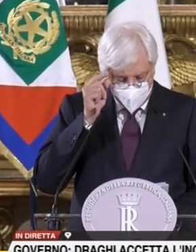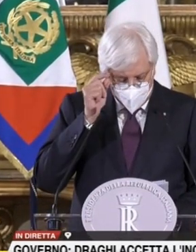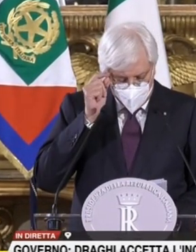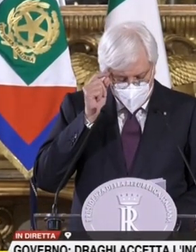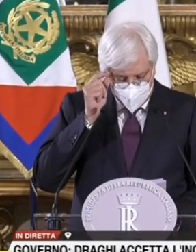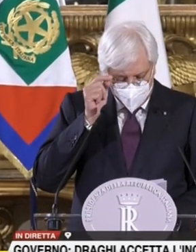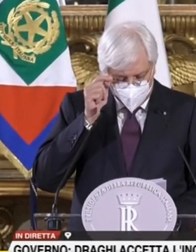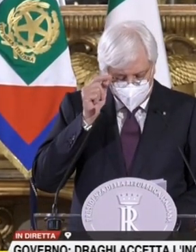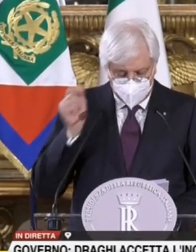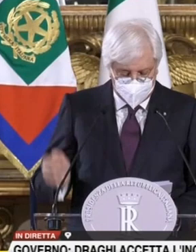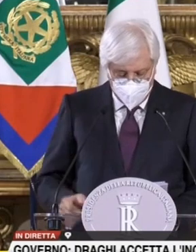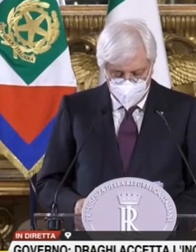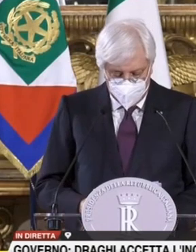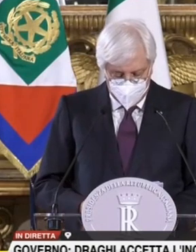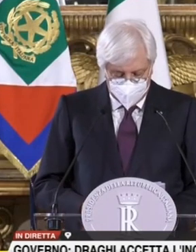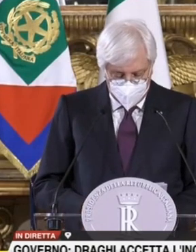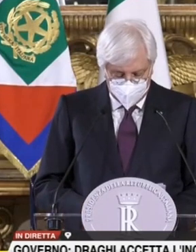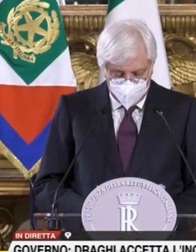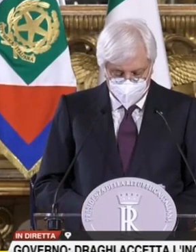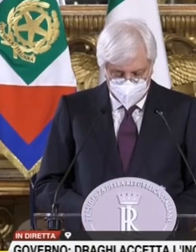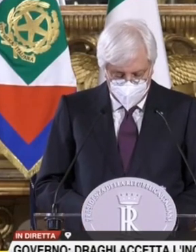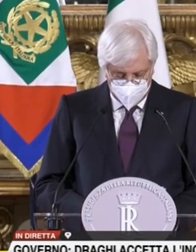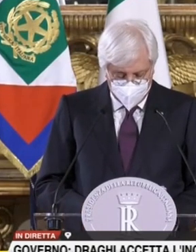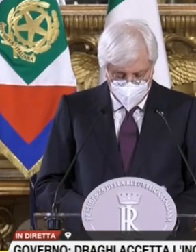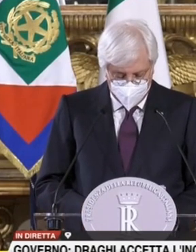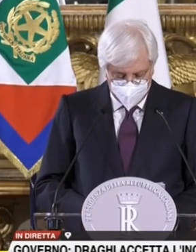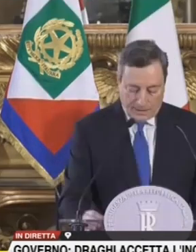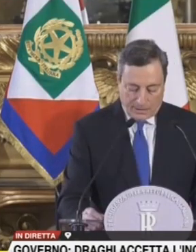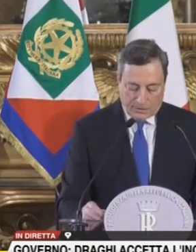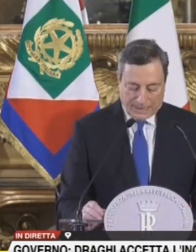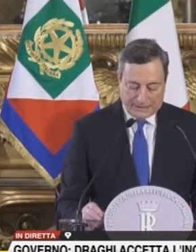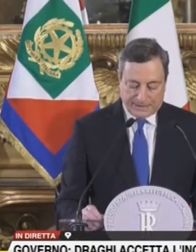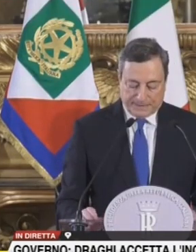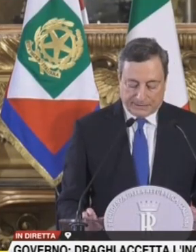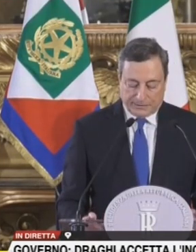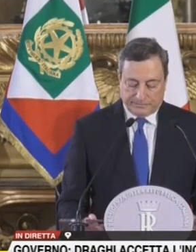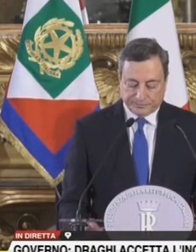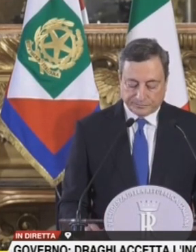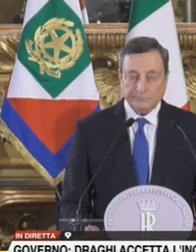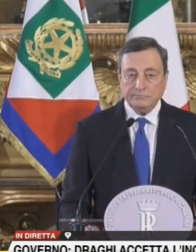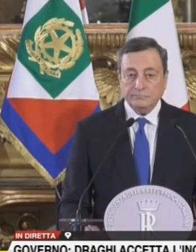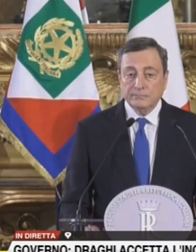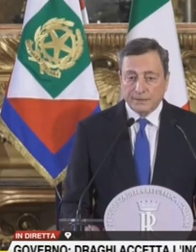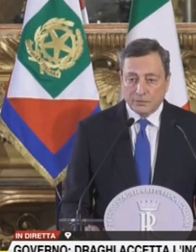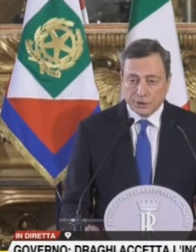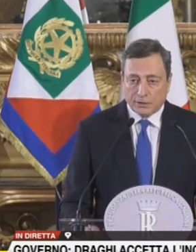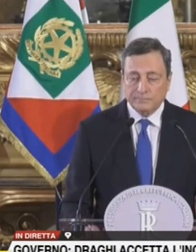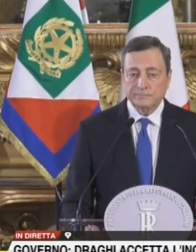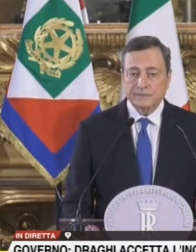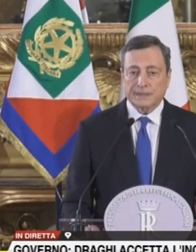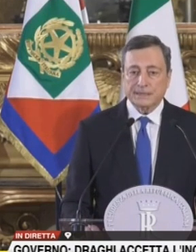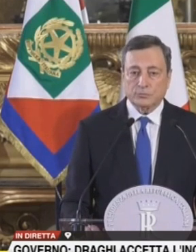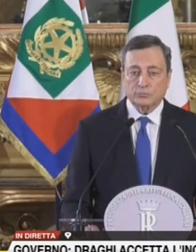governo. Il professor Draghi si è riservato di accettare. Con grande rispetto mi